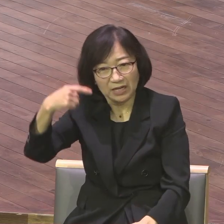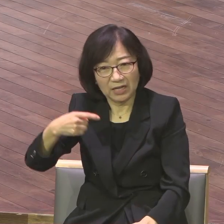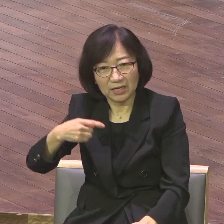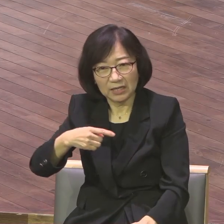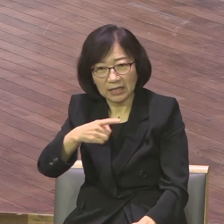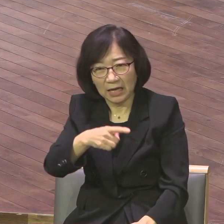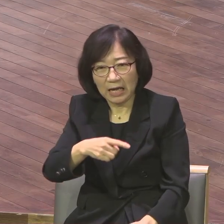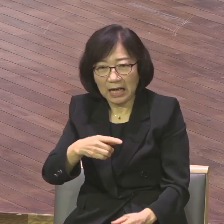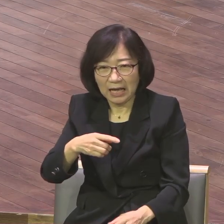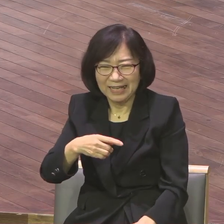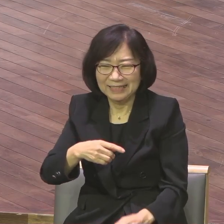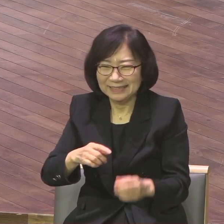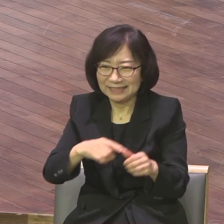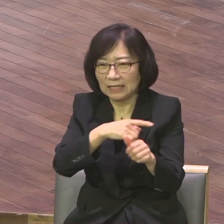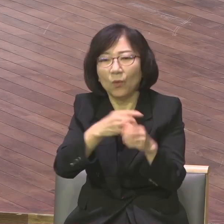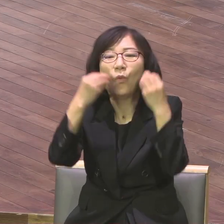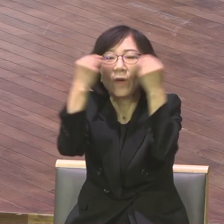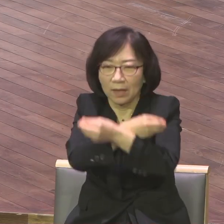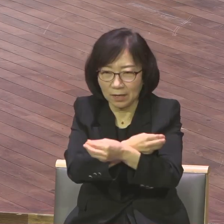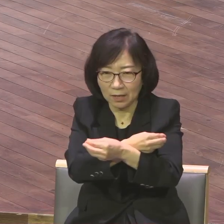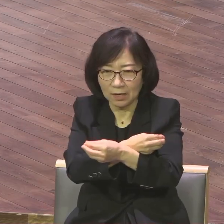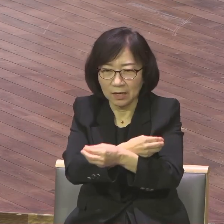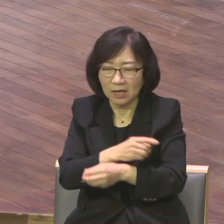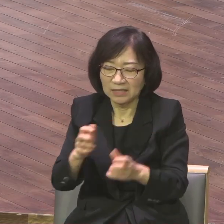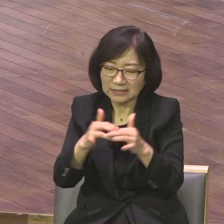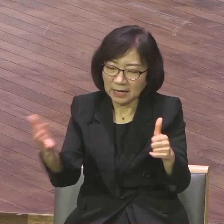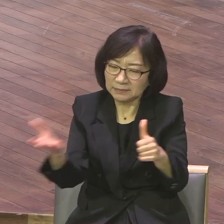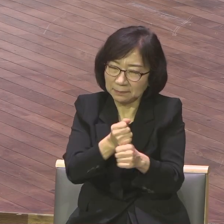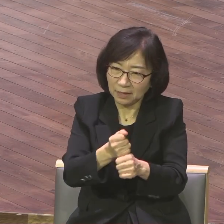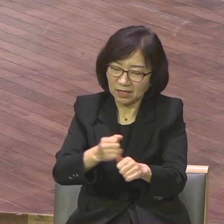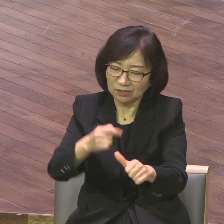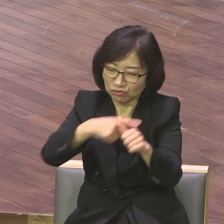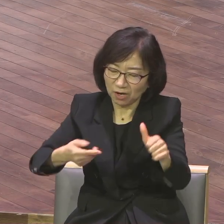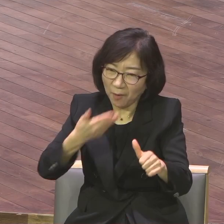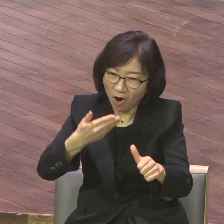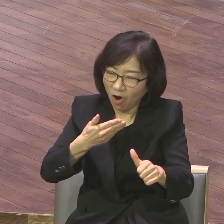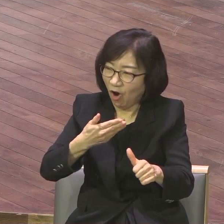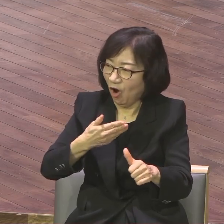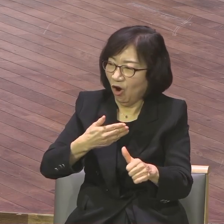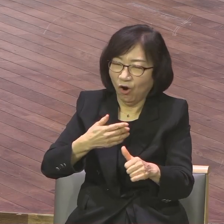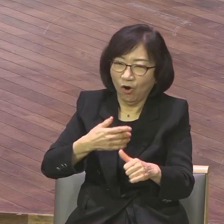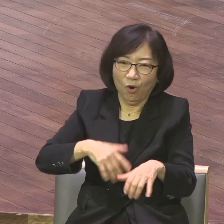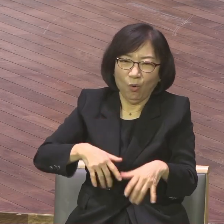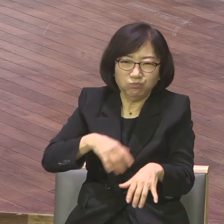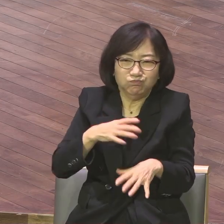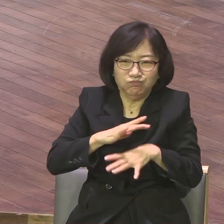포도주를 넣으면 피 같잖아요. 그러니까 저것들은 식인종들이다. 사람 잡아먹는